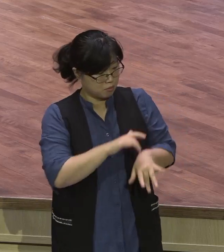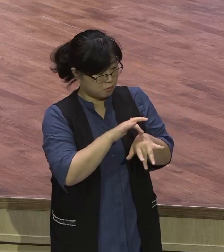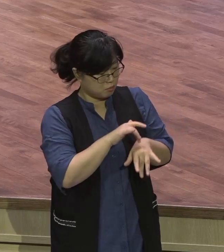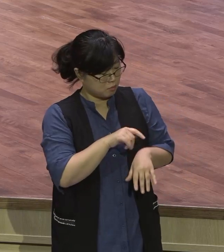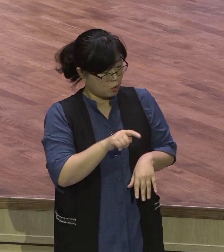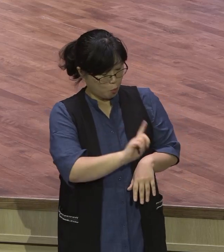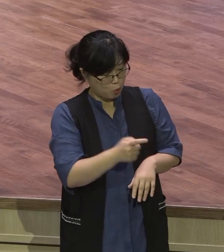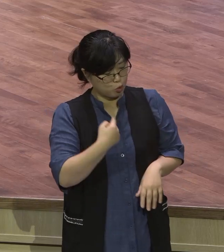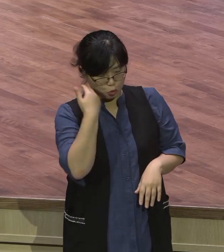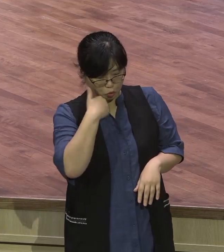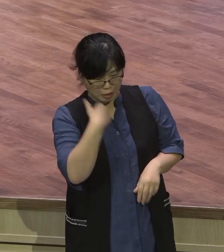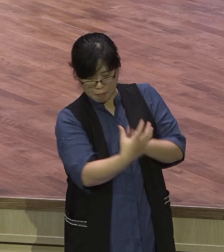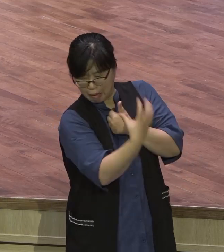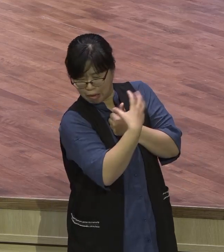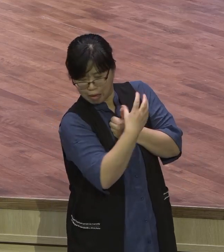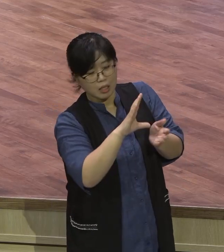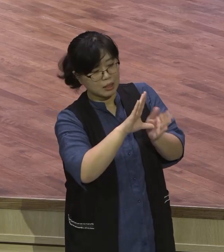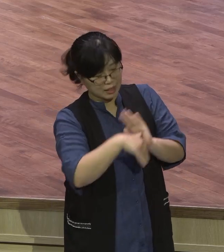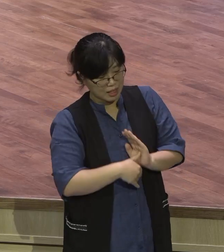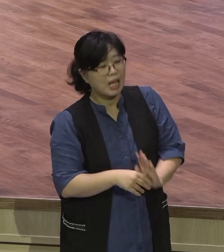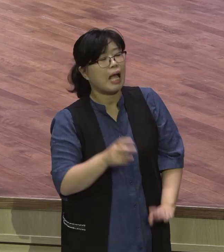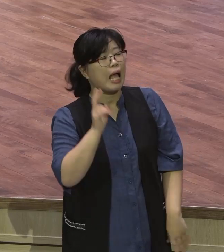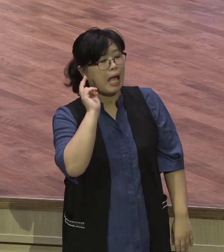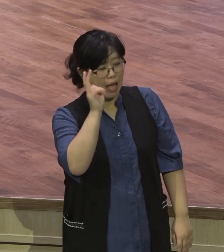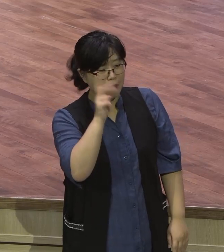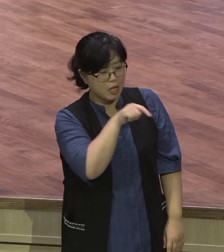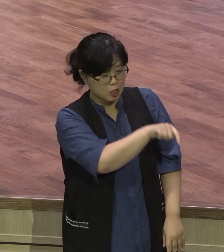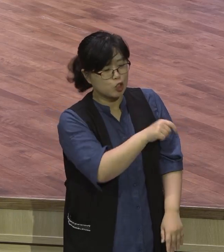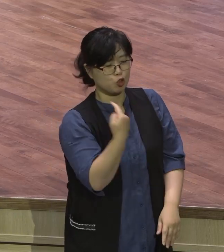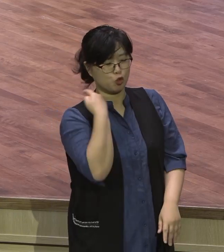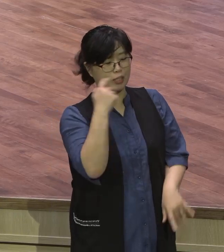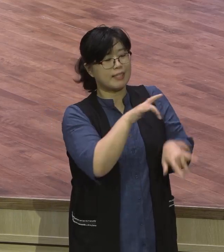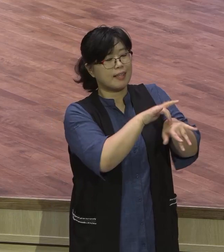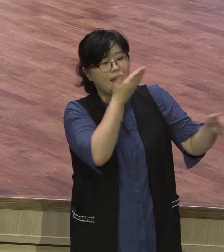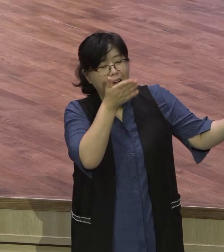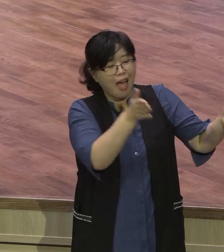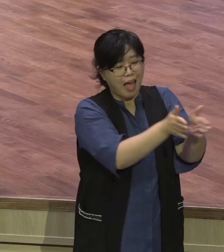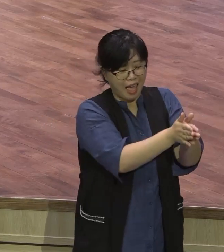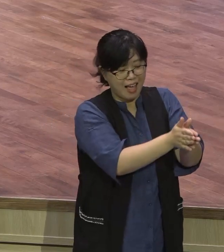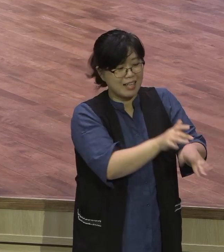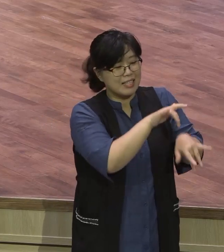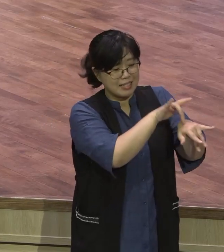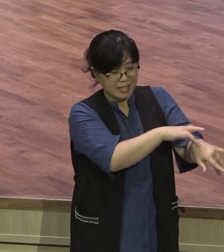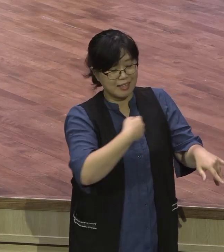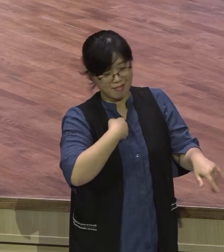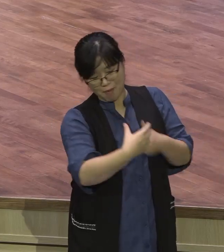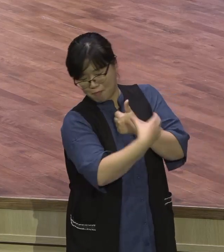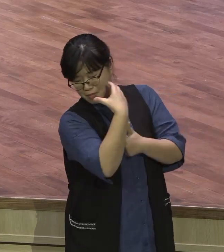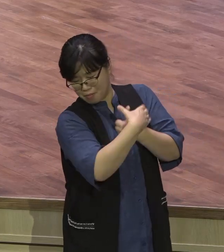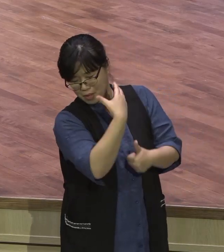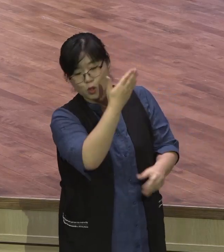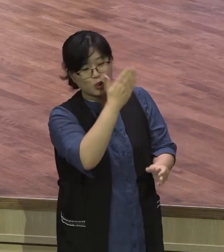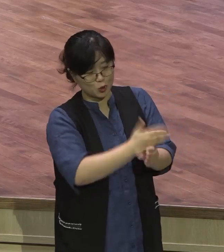성리하는 겁니다 사단이 아이고 저 인간 저 독한 애지 어떻게 저래도 저를 건드려도 어떻게도 안 하냐